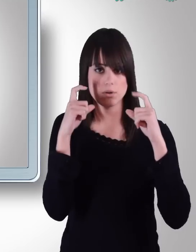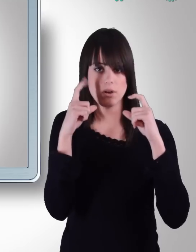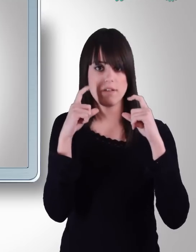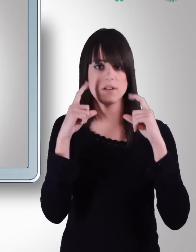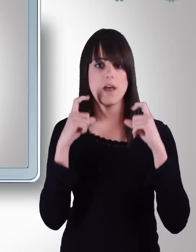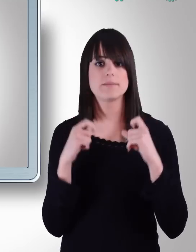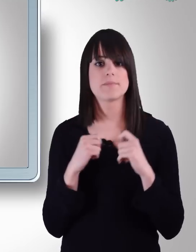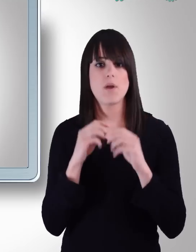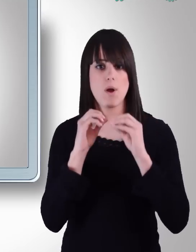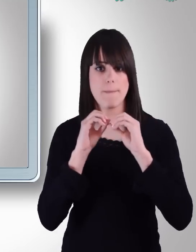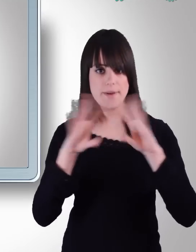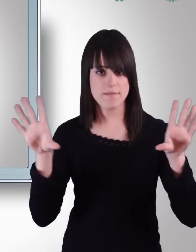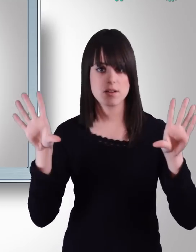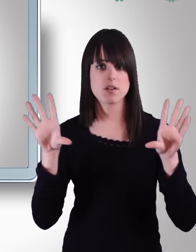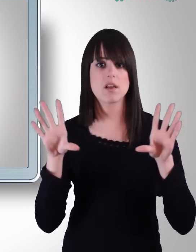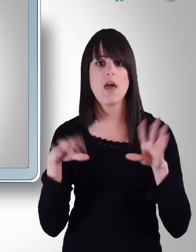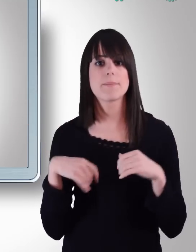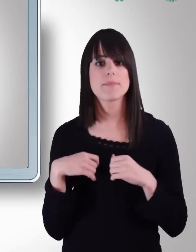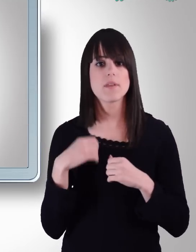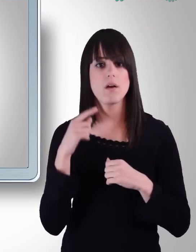Fotografije objavljujete na sledeći način.